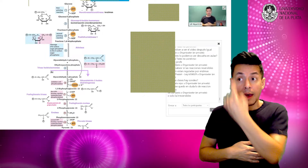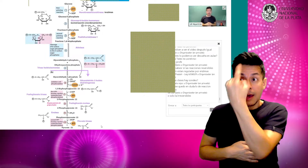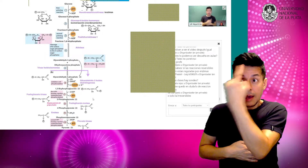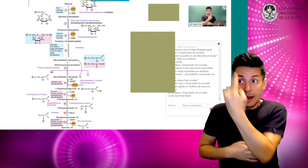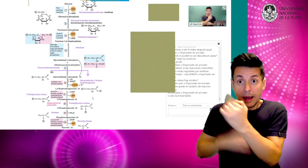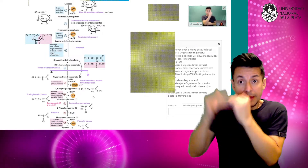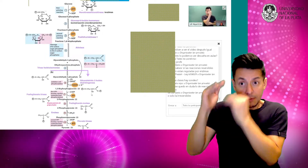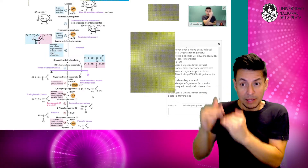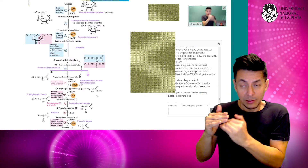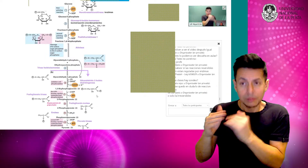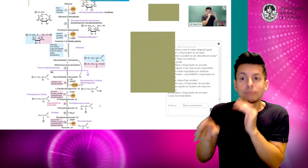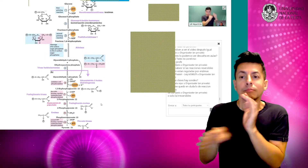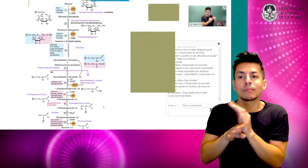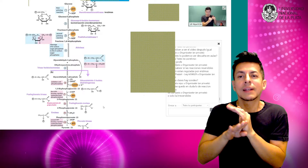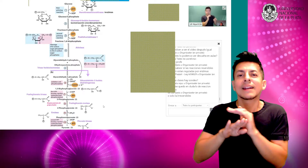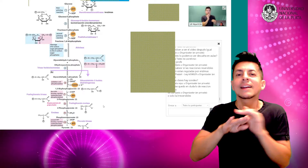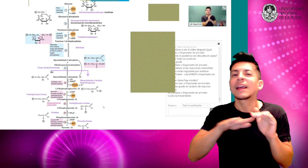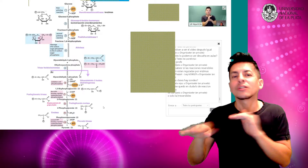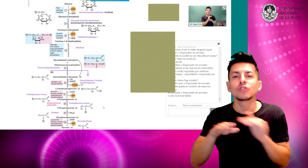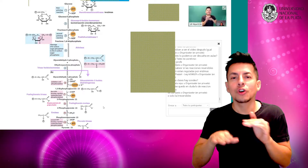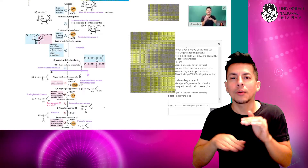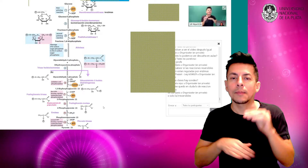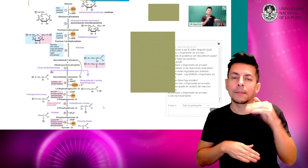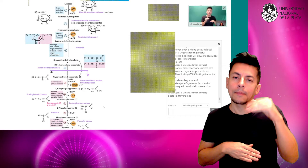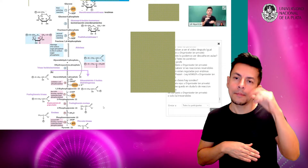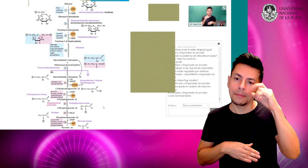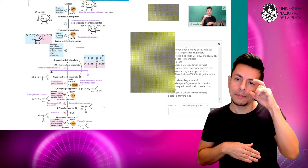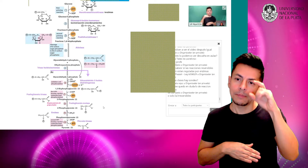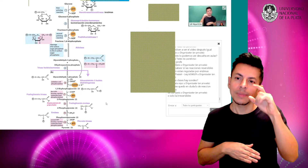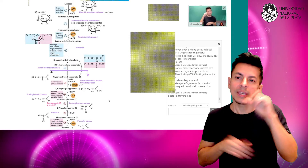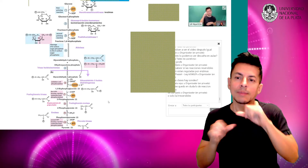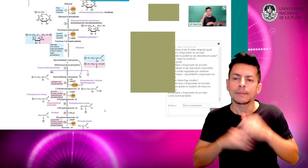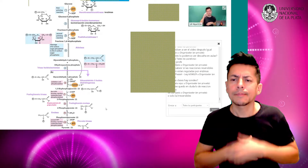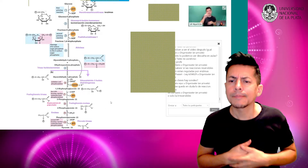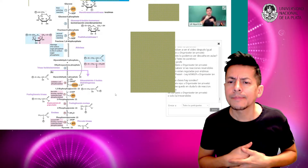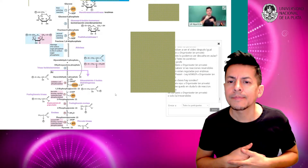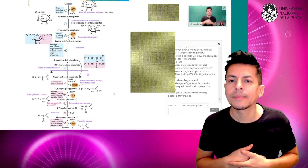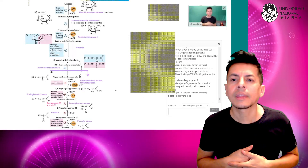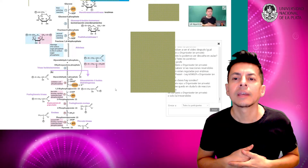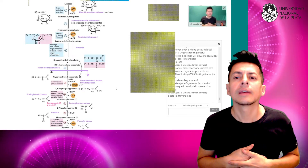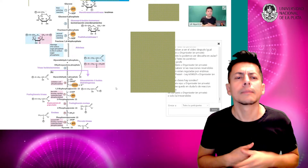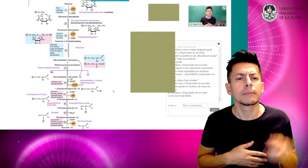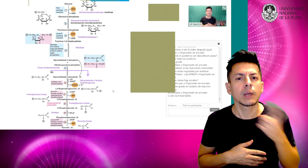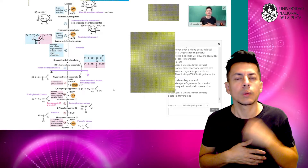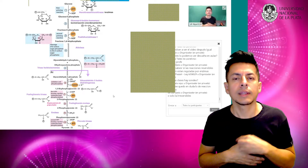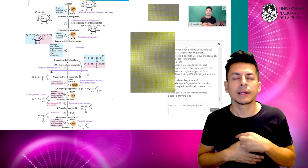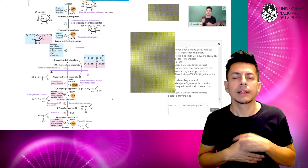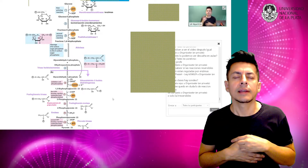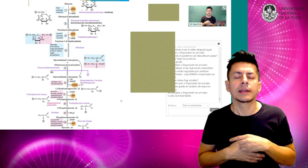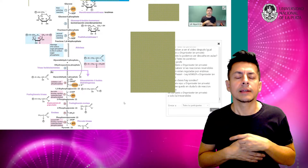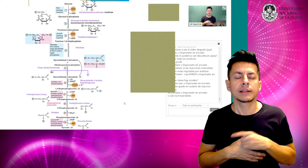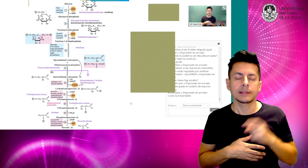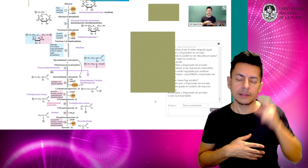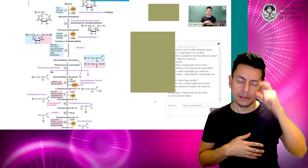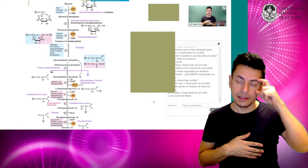Bien. Y me preguntan si las enzimas solo están